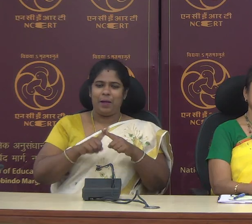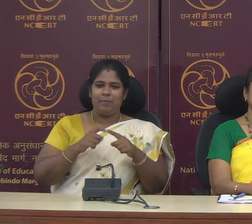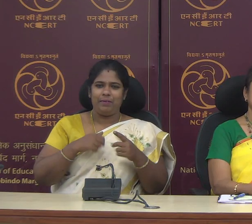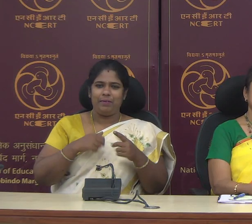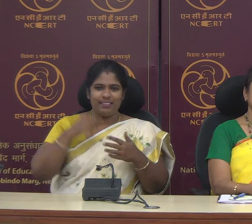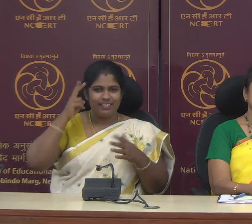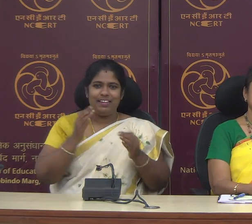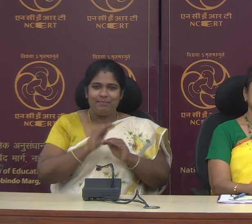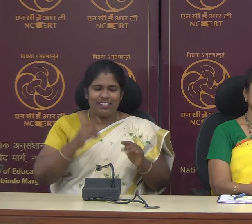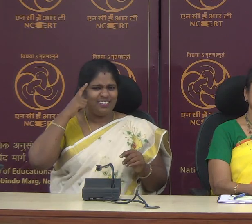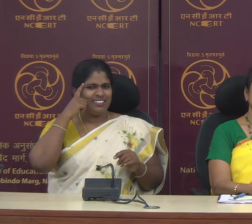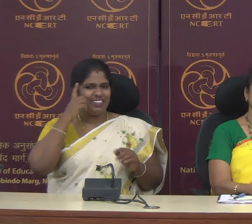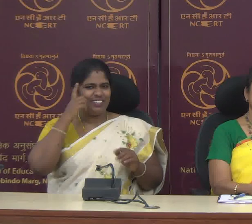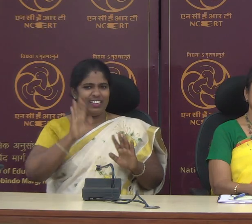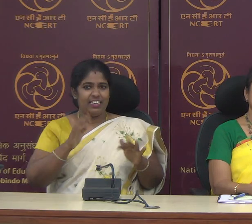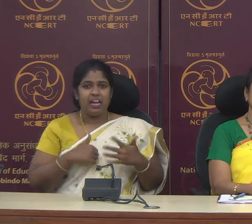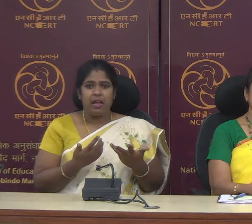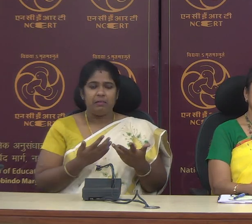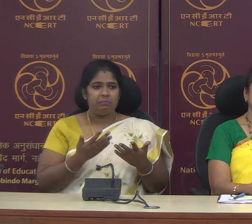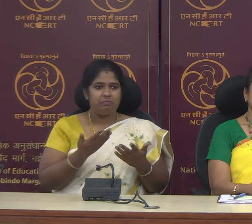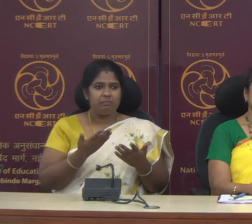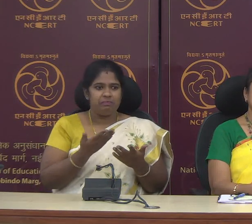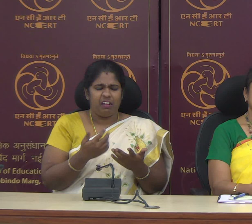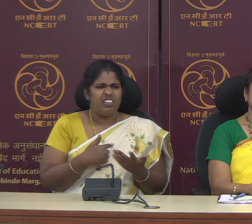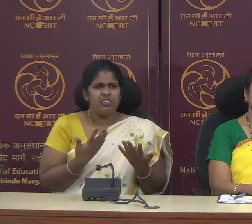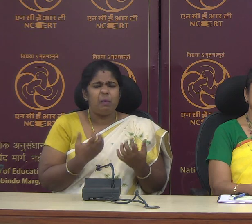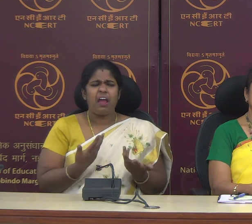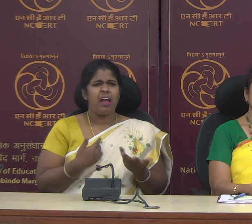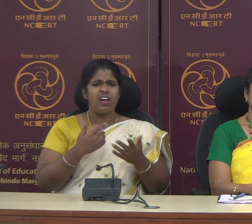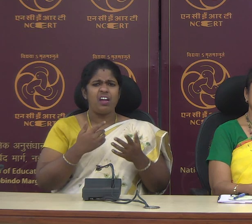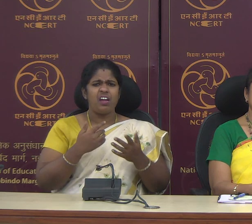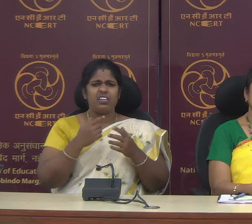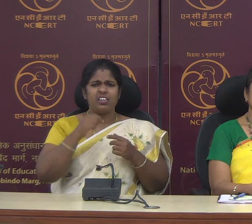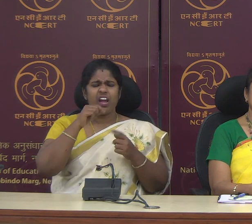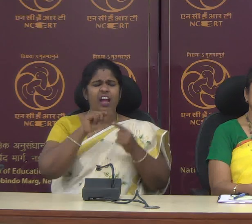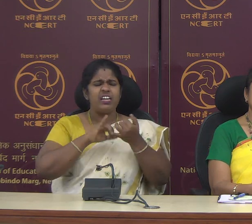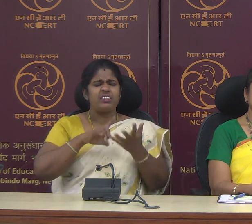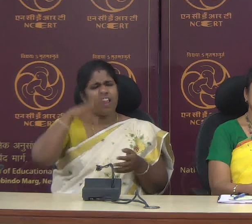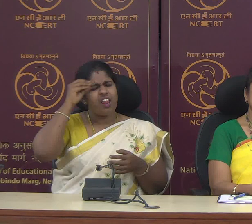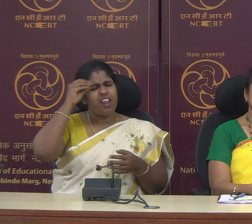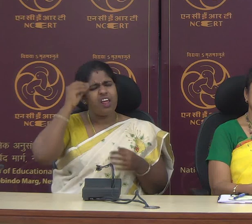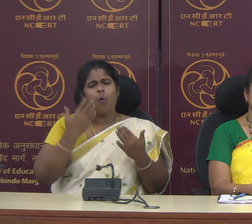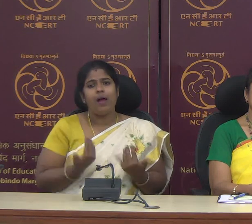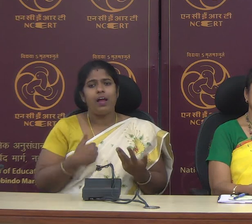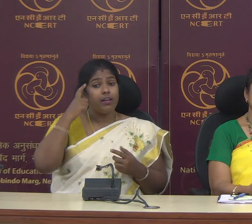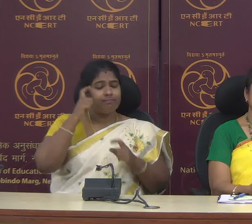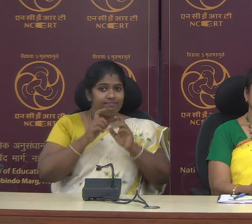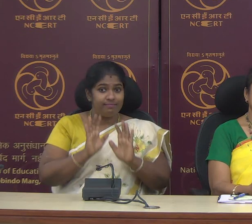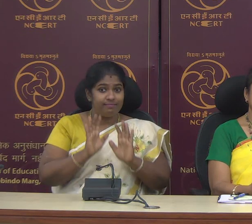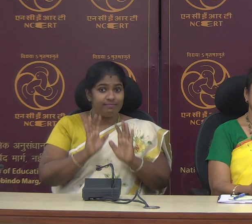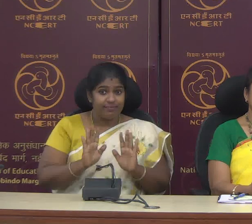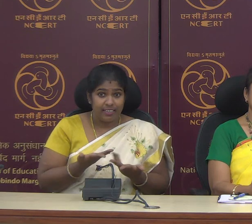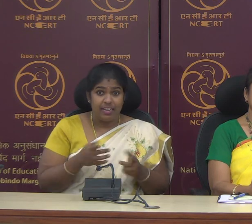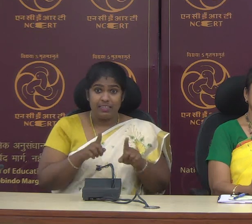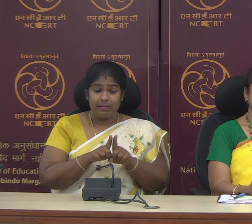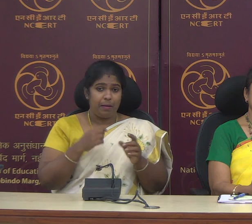है कि वाई डू वी नीड टू नो, वी नीड टू लर्न दिस लैंग्वेज। और हम हमेशा, जैसे अभी उदाहरण जो दिया है